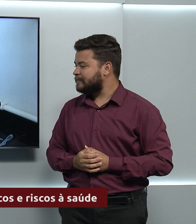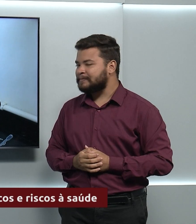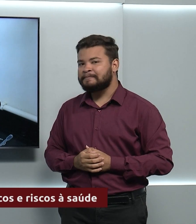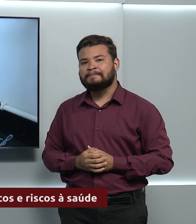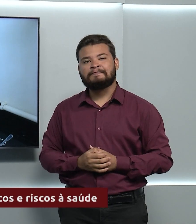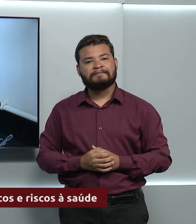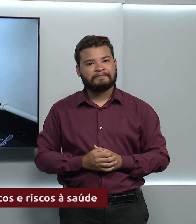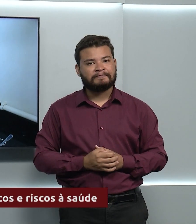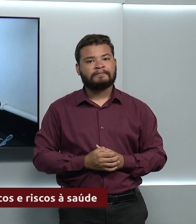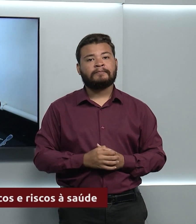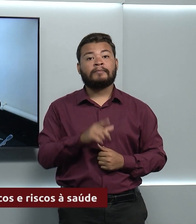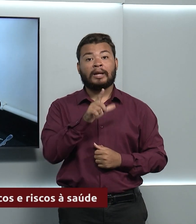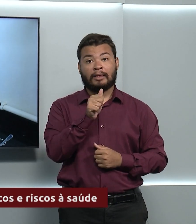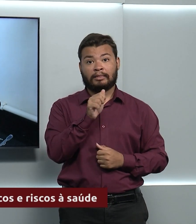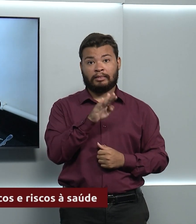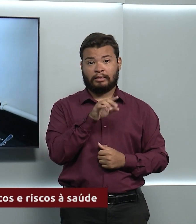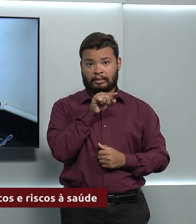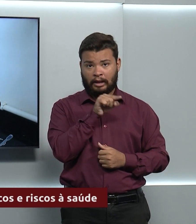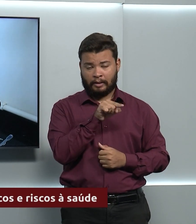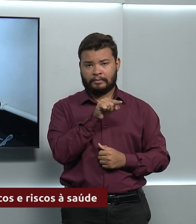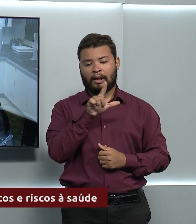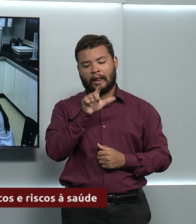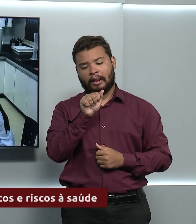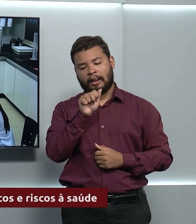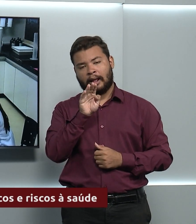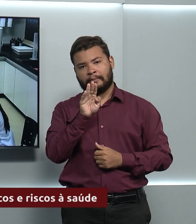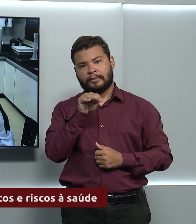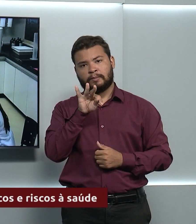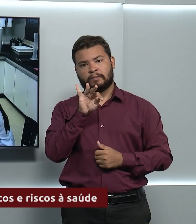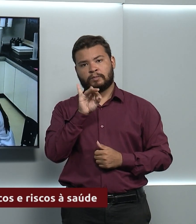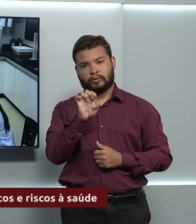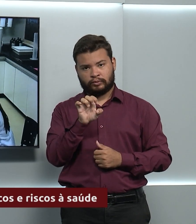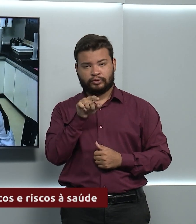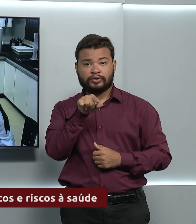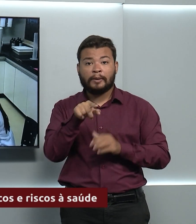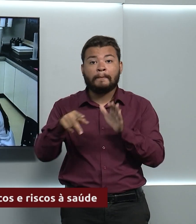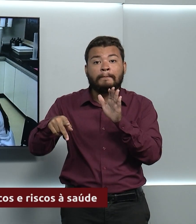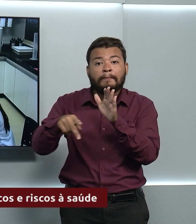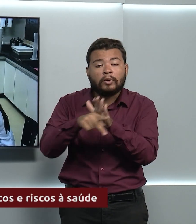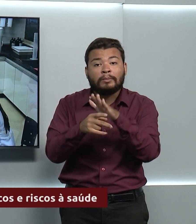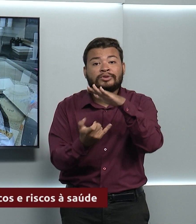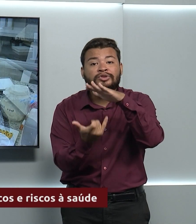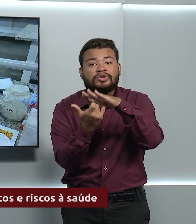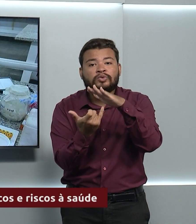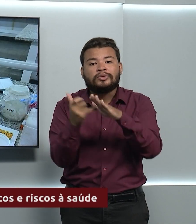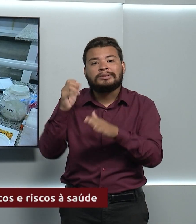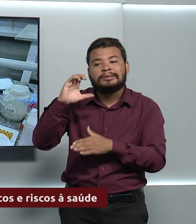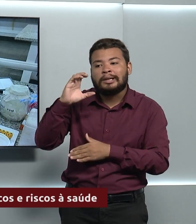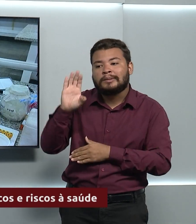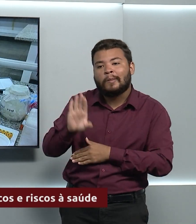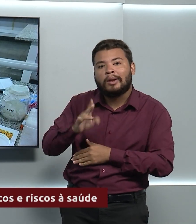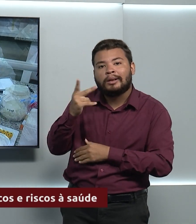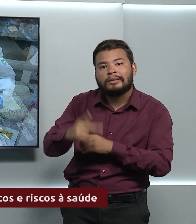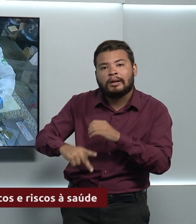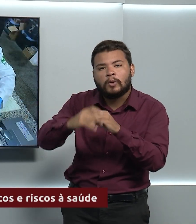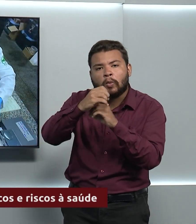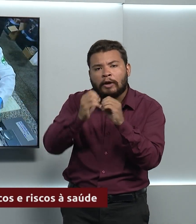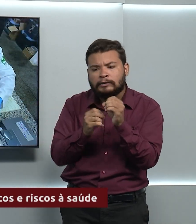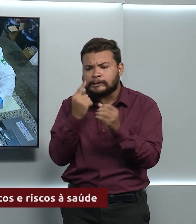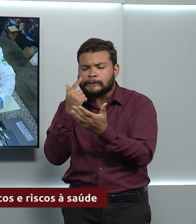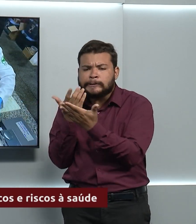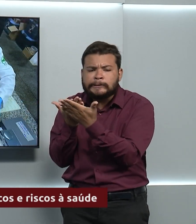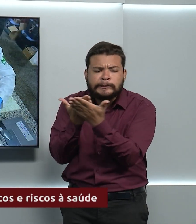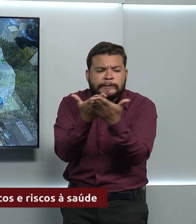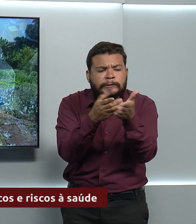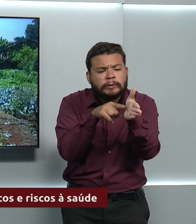O Laboratório de Mutagênese, LabMut, do Instituto de Ciências Biológicas da UFG, desenvolve pesquisas para